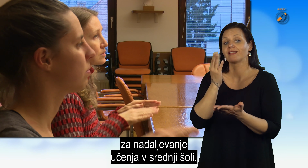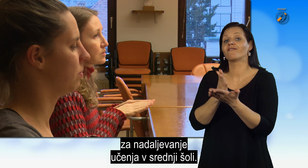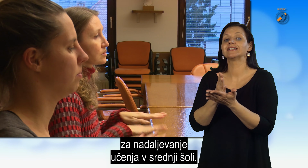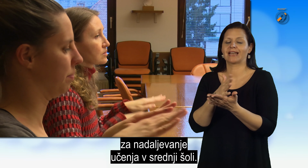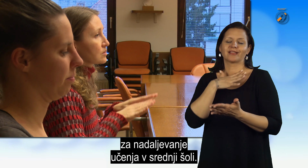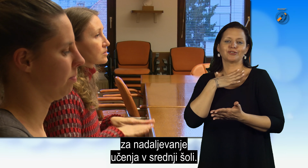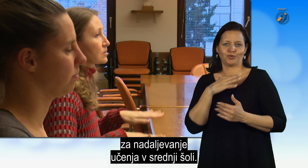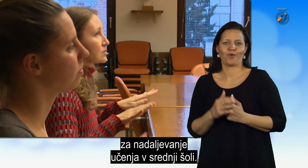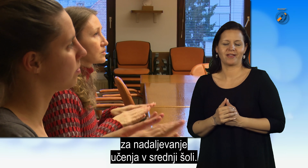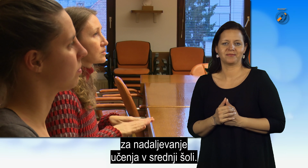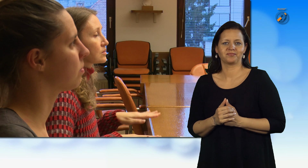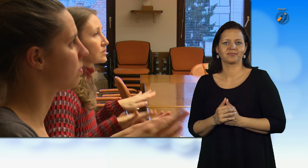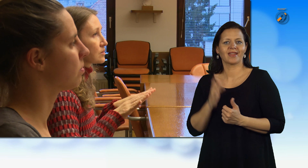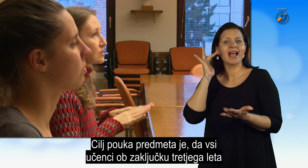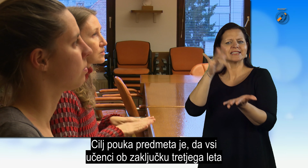šoli.